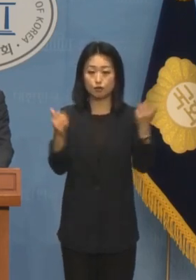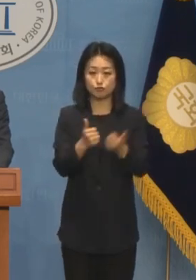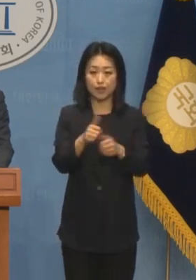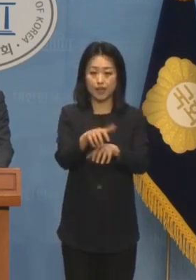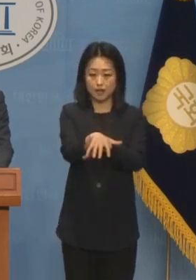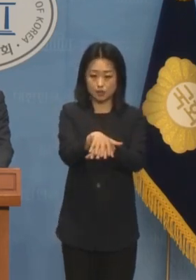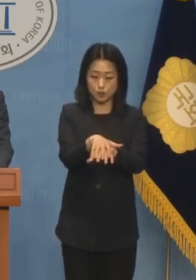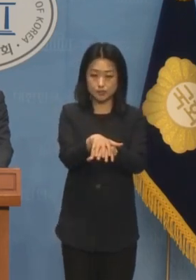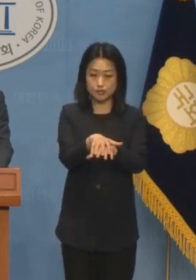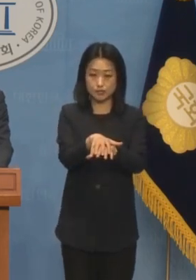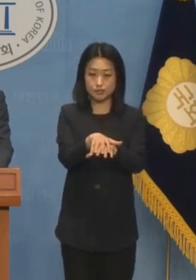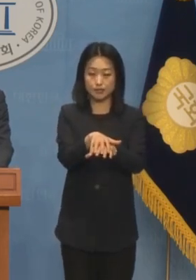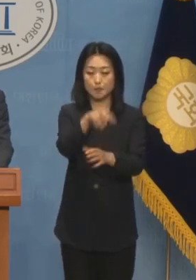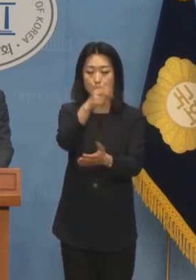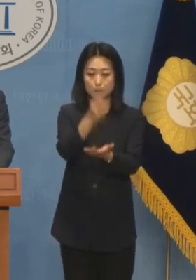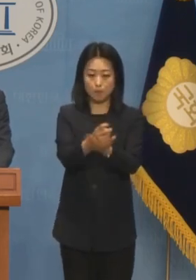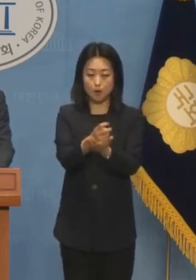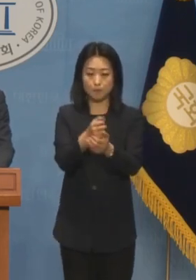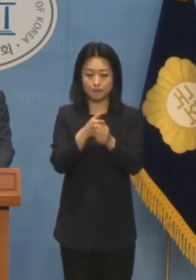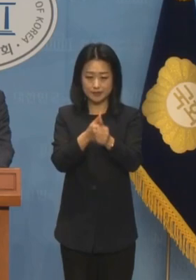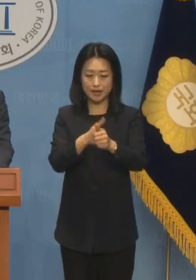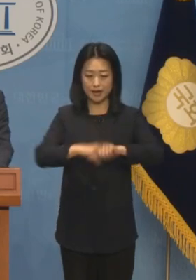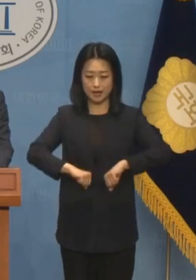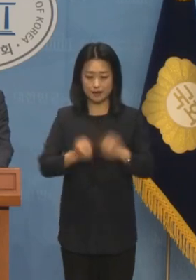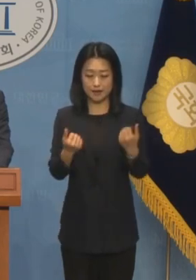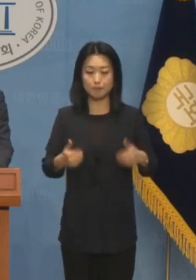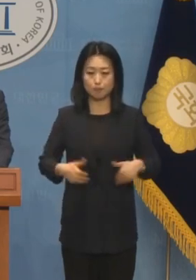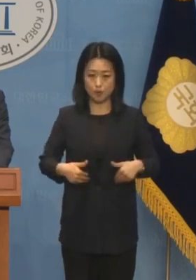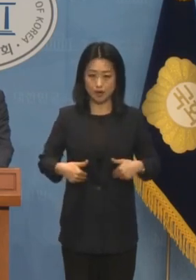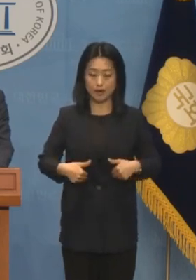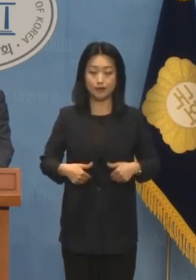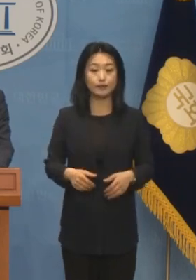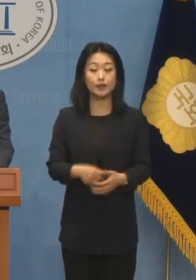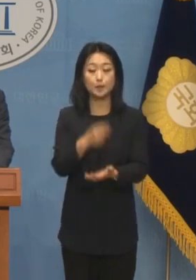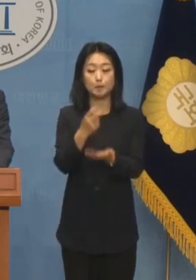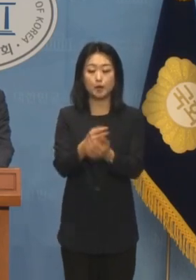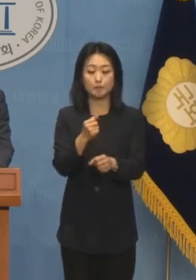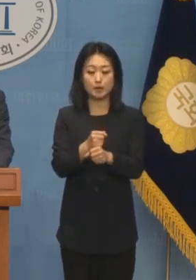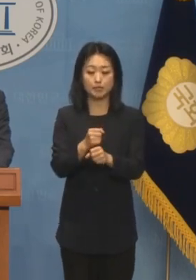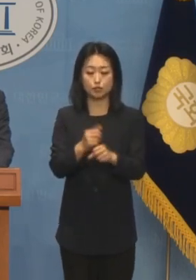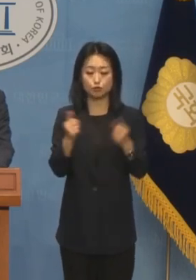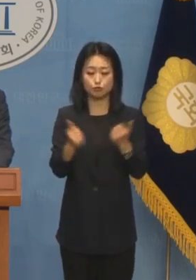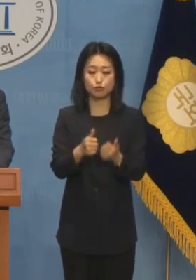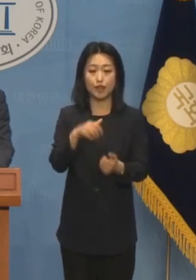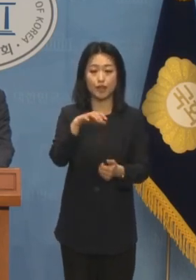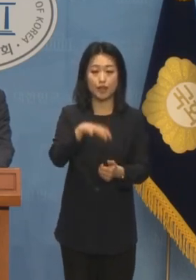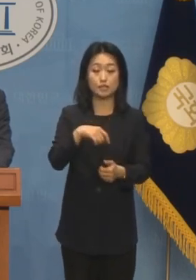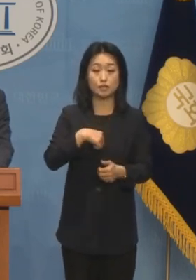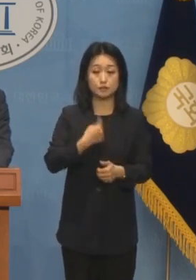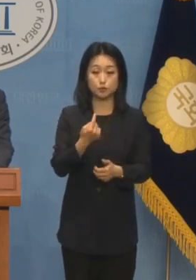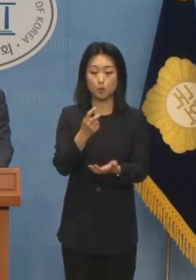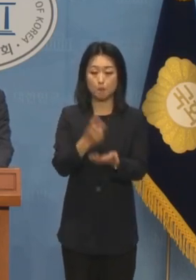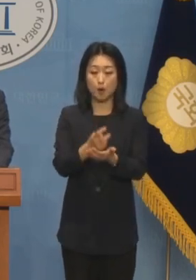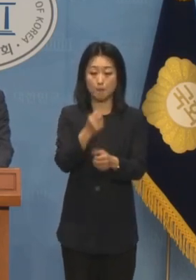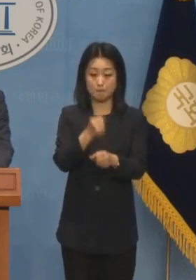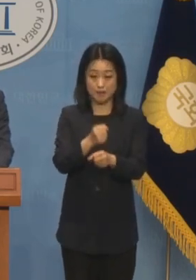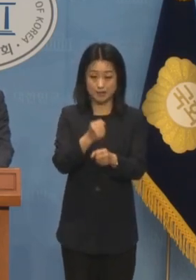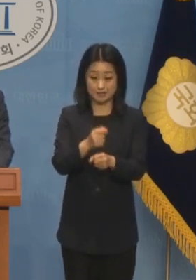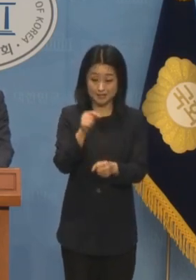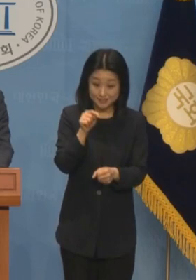한다고 강조했습니다 당연한 말씀입니다 법을 만드는 국회에서 스스로 만들어